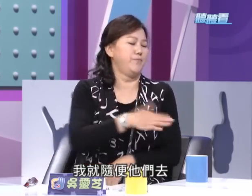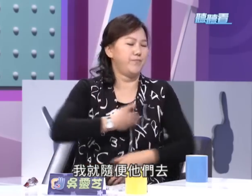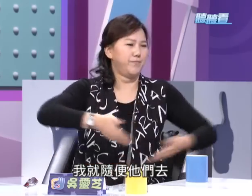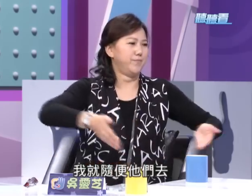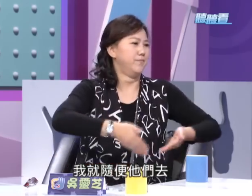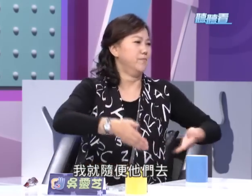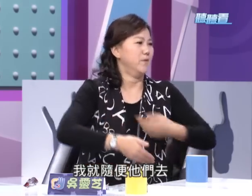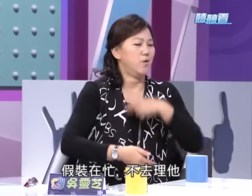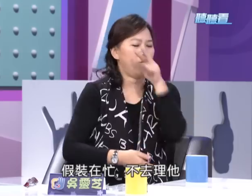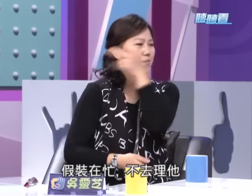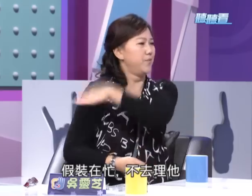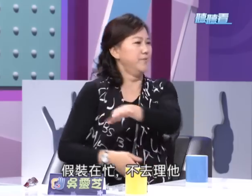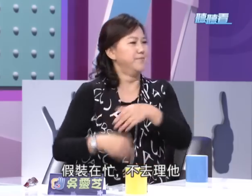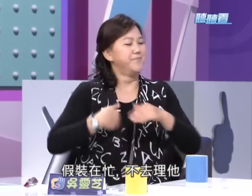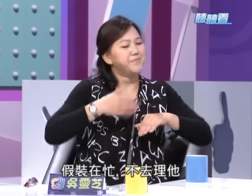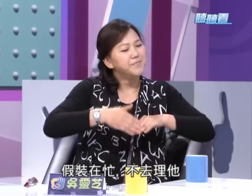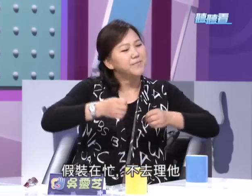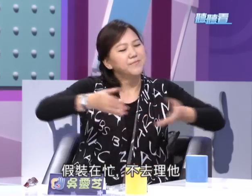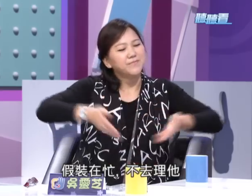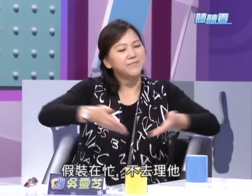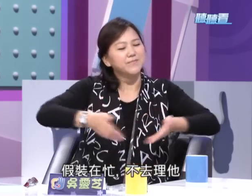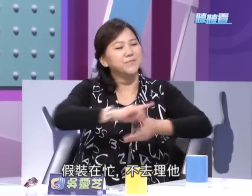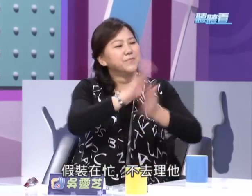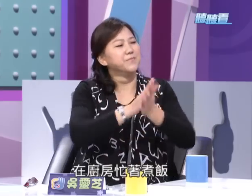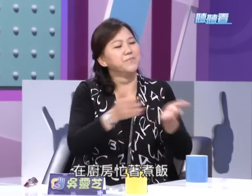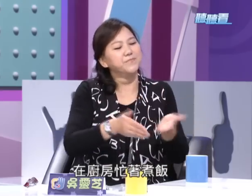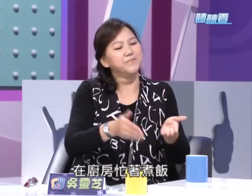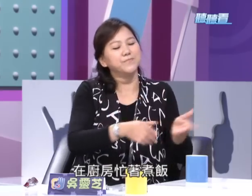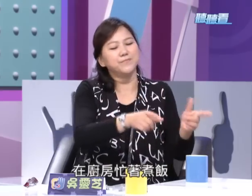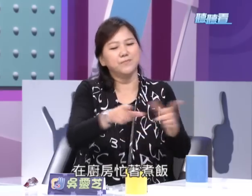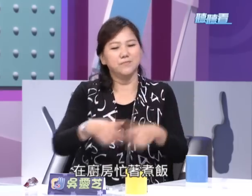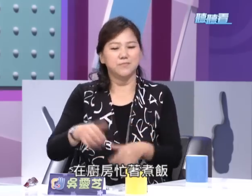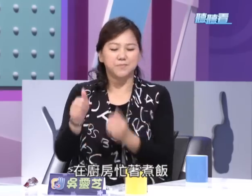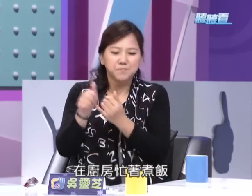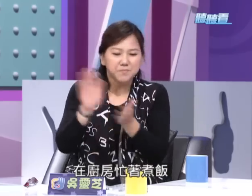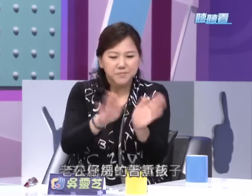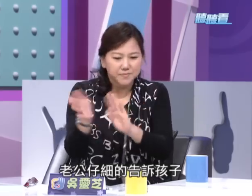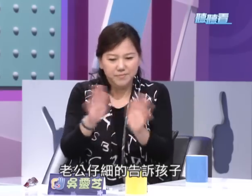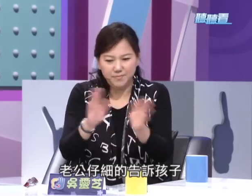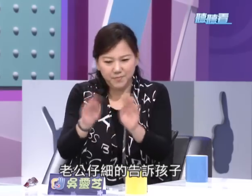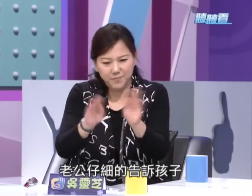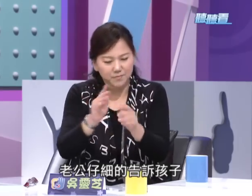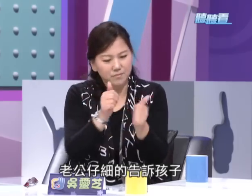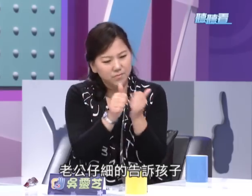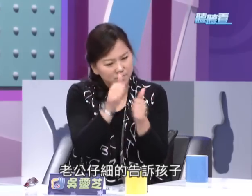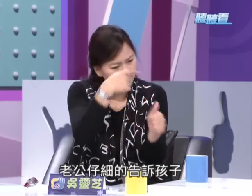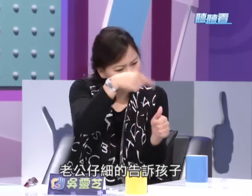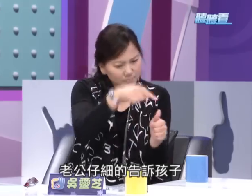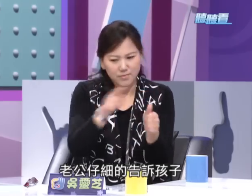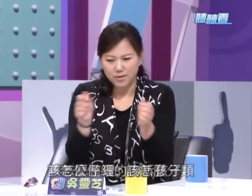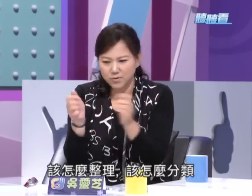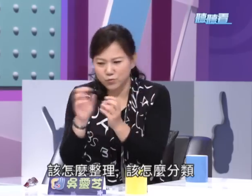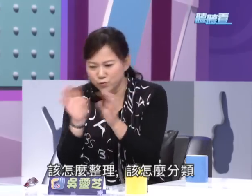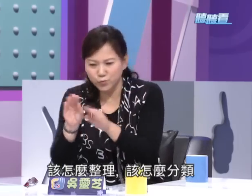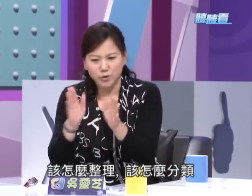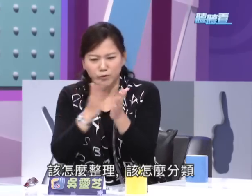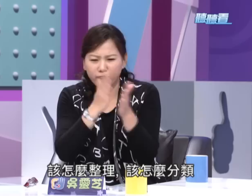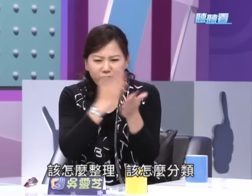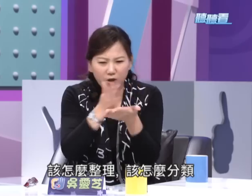们去，假装在忙不去理他，在厨房忙着煮饭，老公仔细地告诉孩子该怎么整理该怎么分